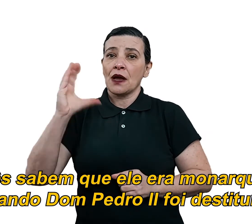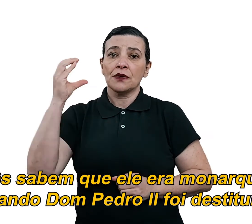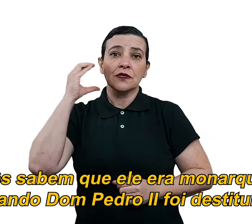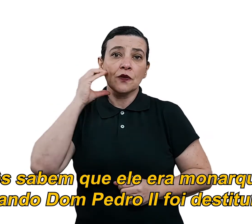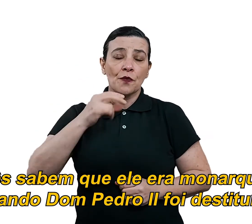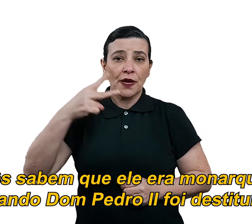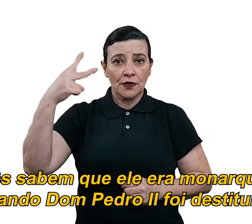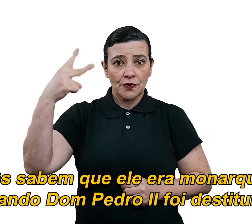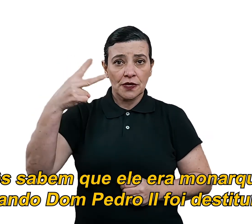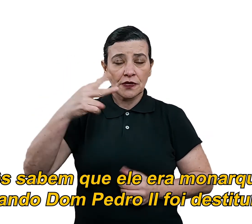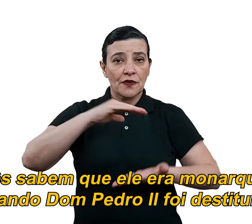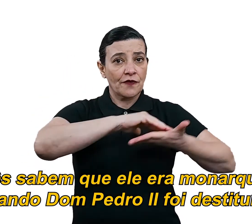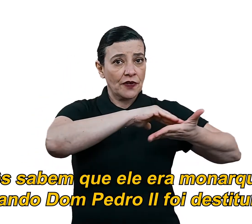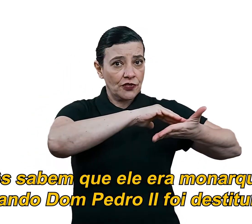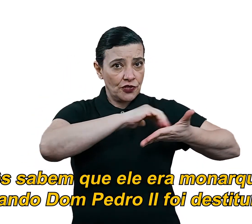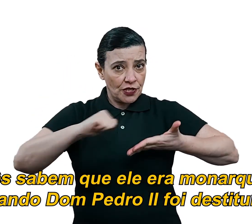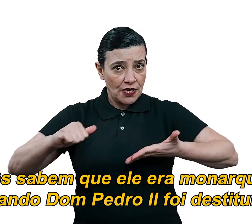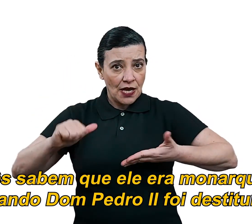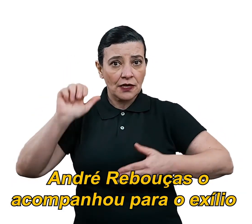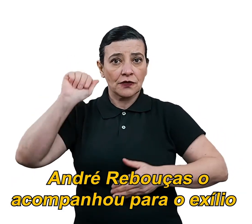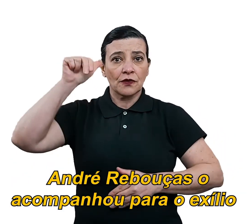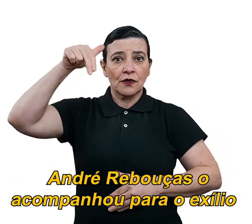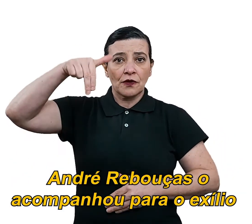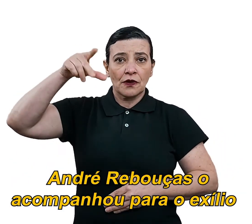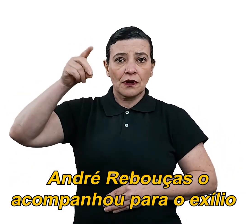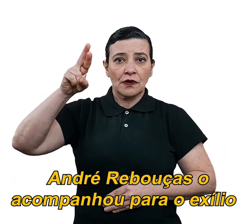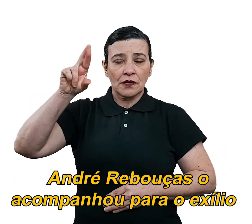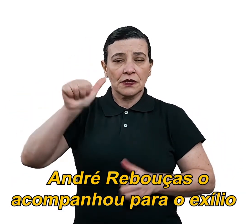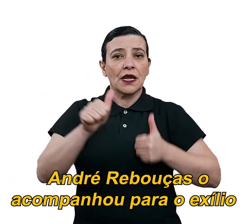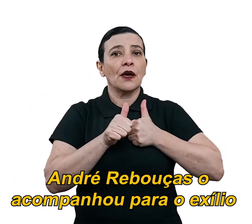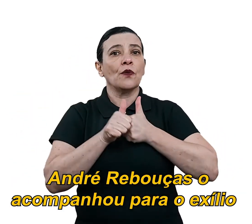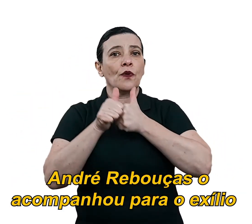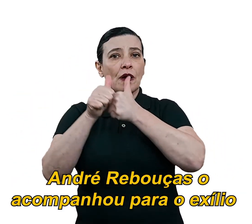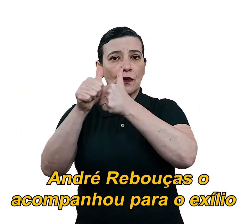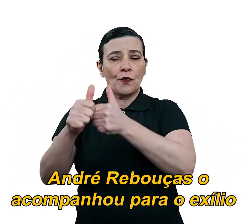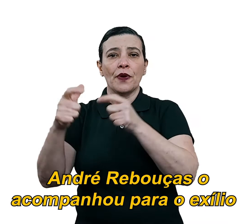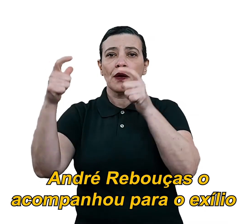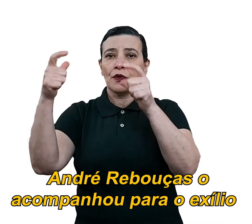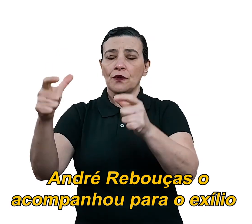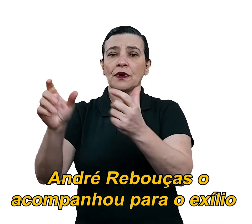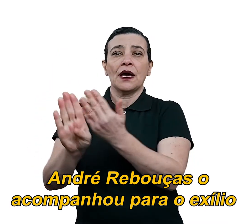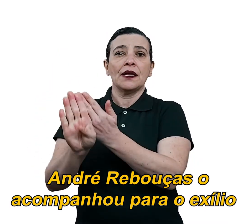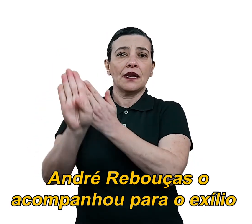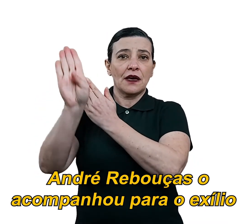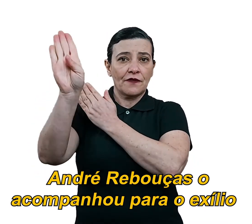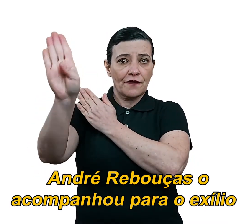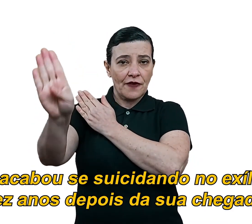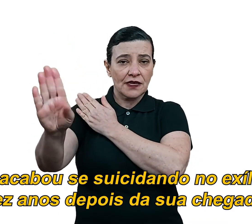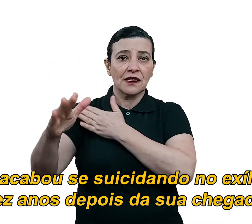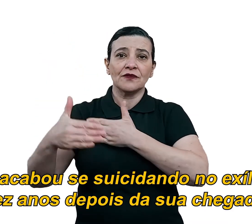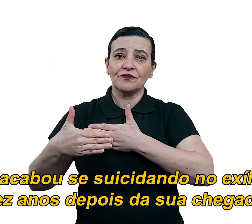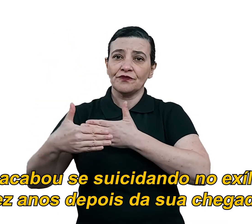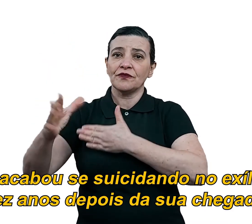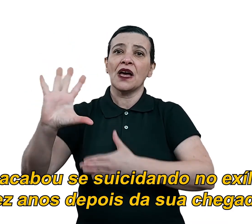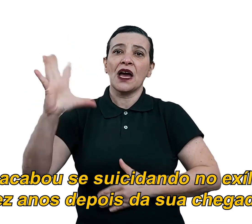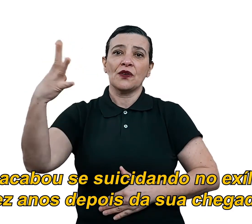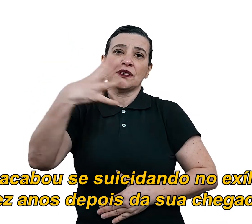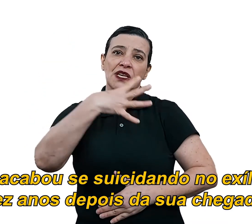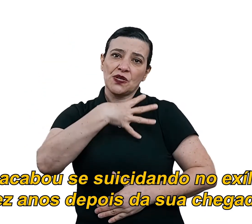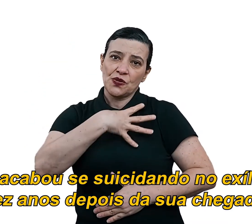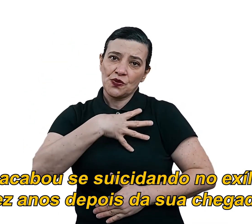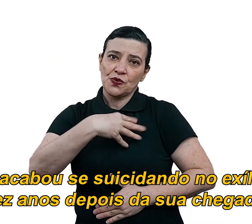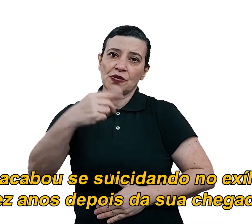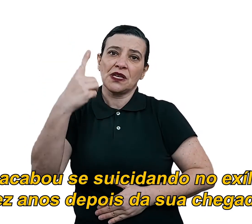Quando Dom Pedro II foi destituído, André Rebouças o acompanhou para o exílio e acabou